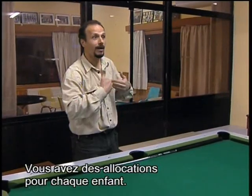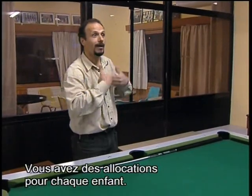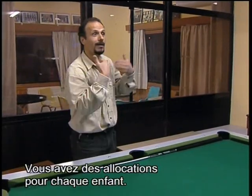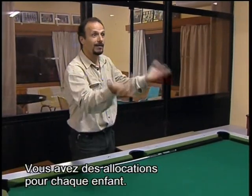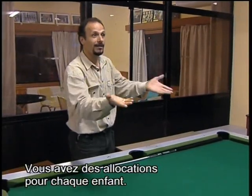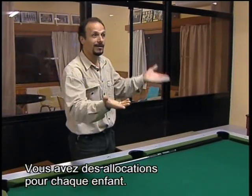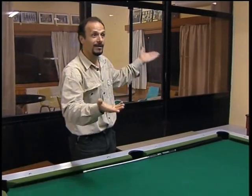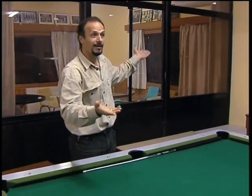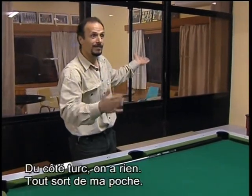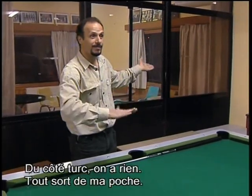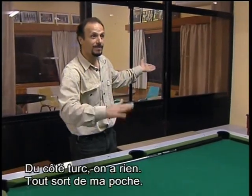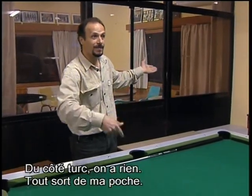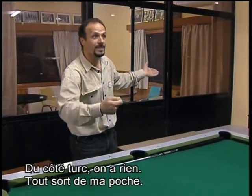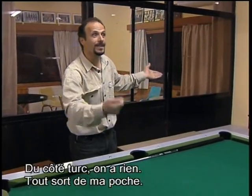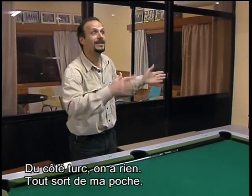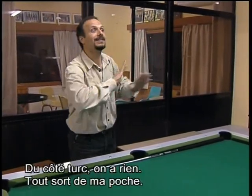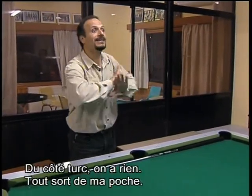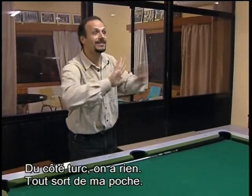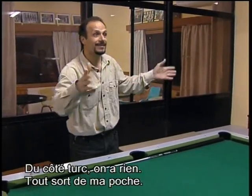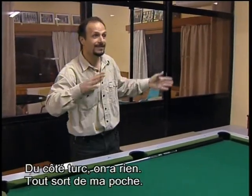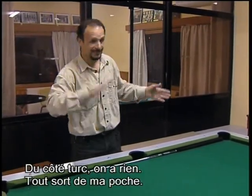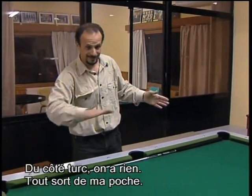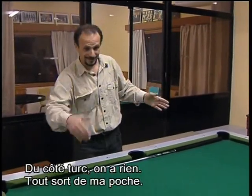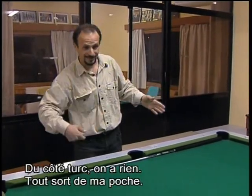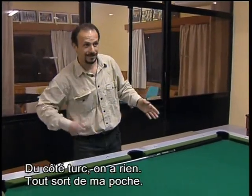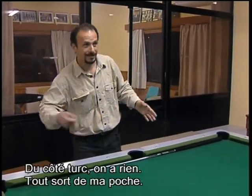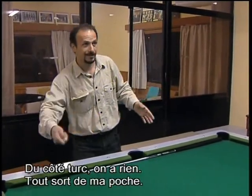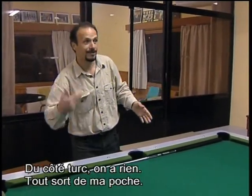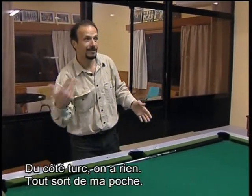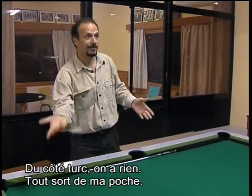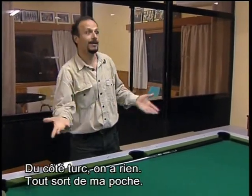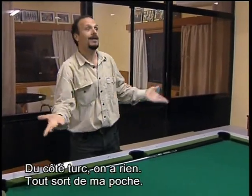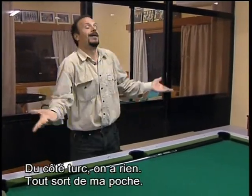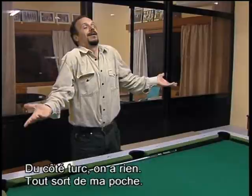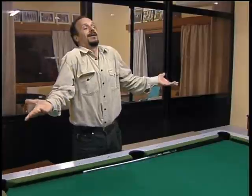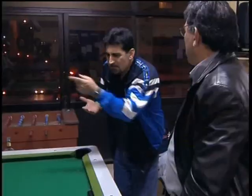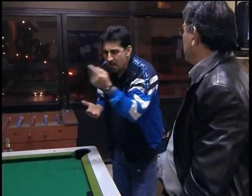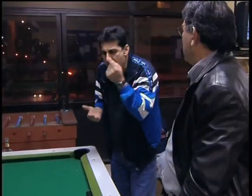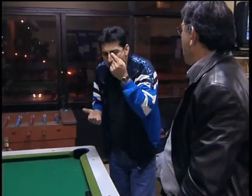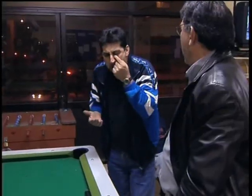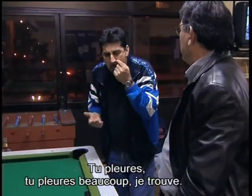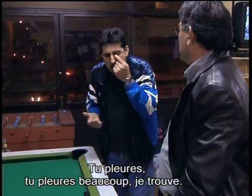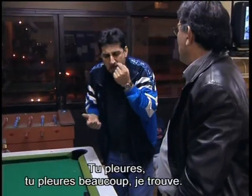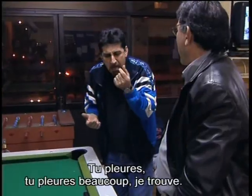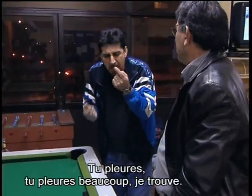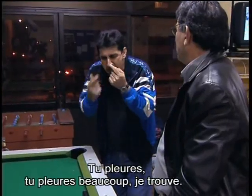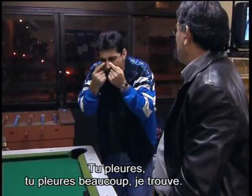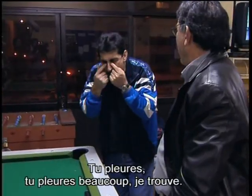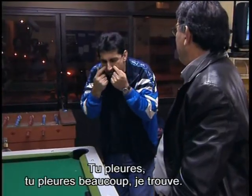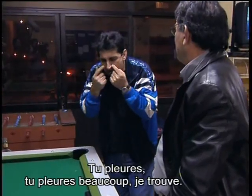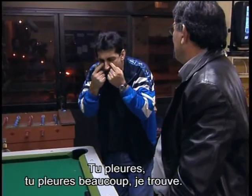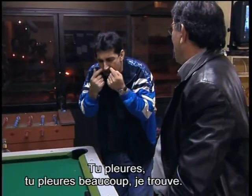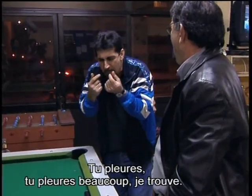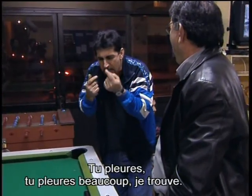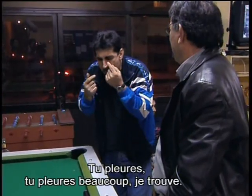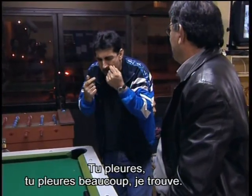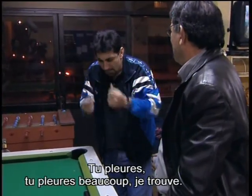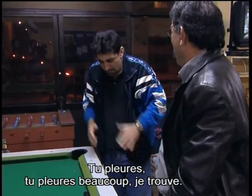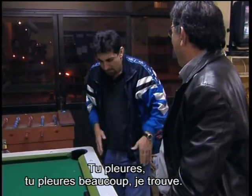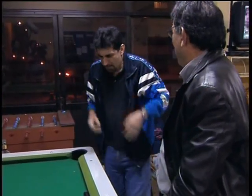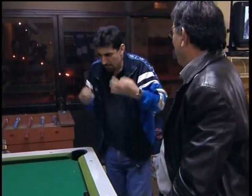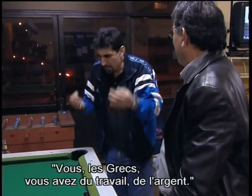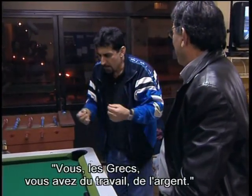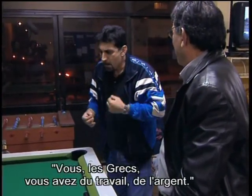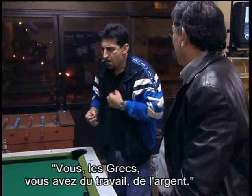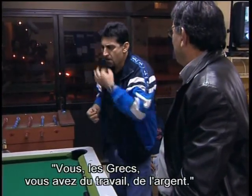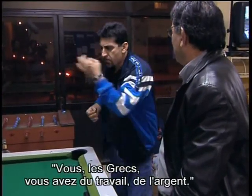allocations pour chaque enfant. Nous, du côté turc, on n'a rien, il n'y a rien. Tout sort de ma poche. Tu pleures, tu pleures beaucoup, je trouve.